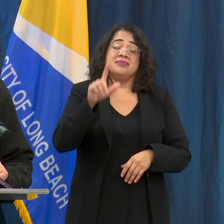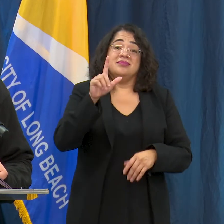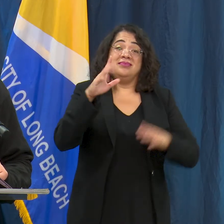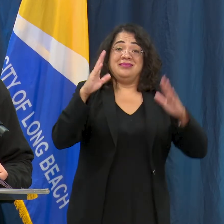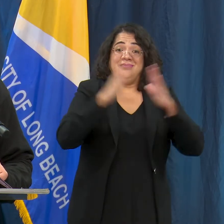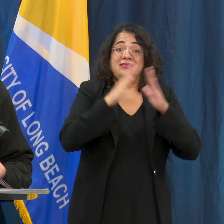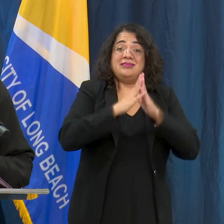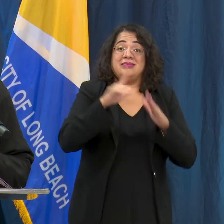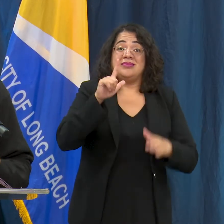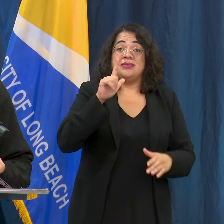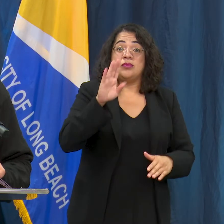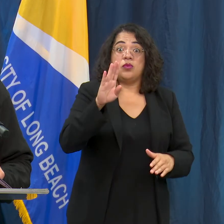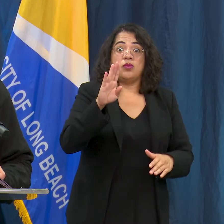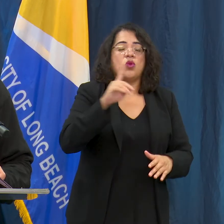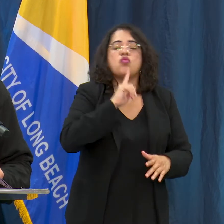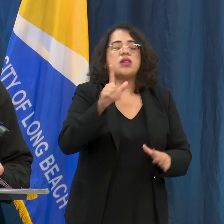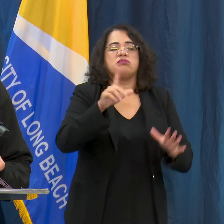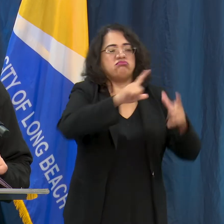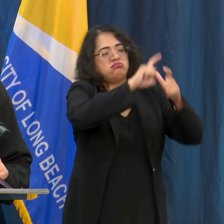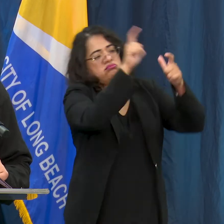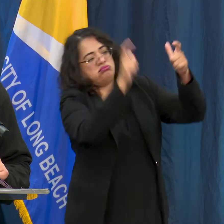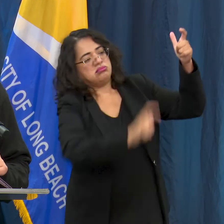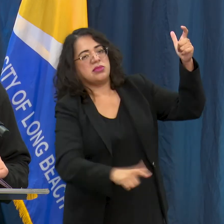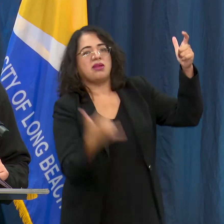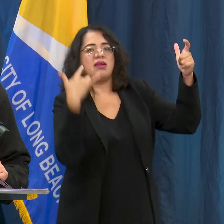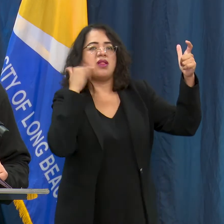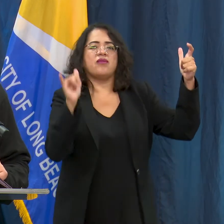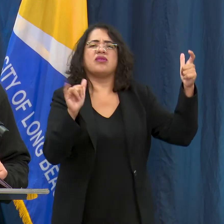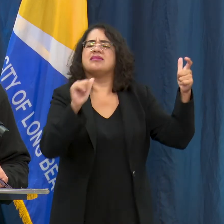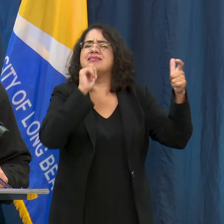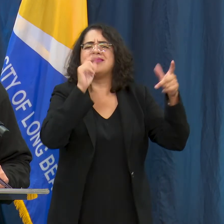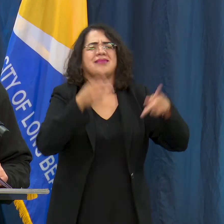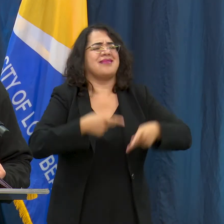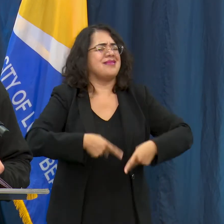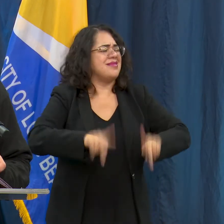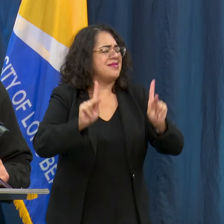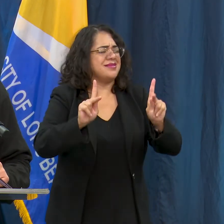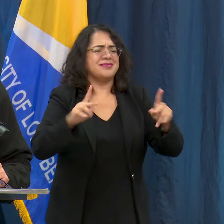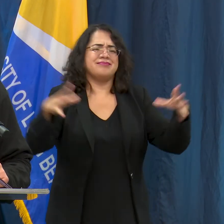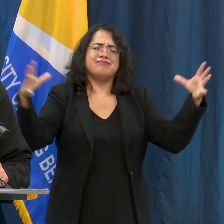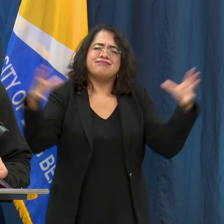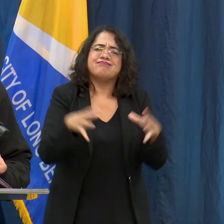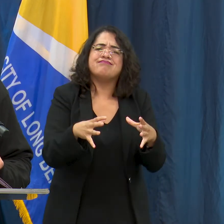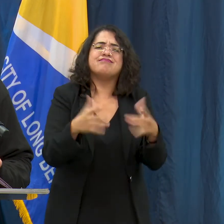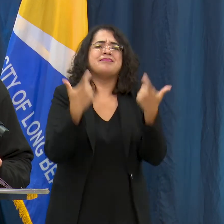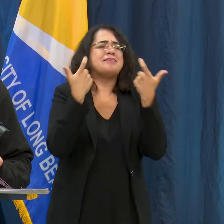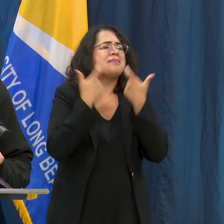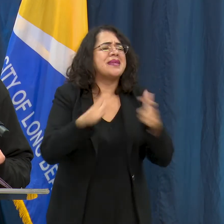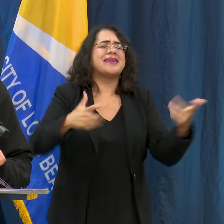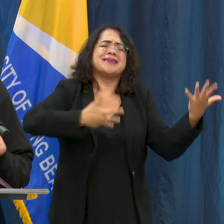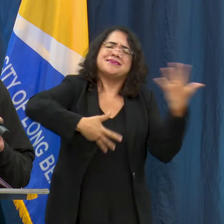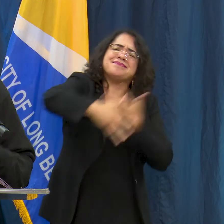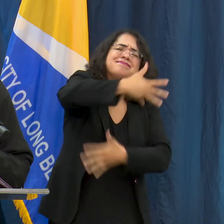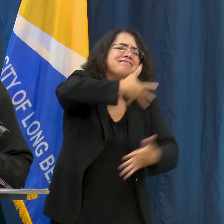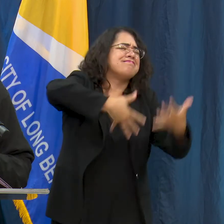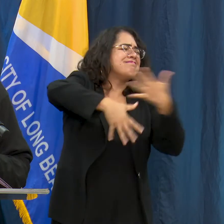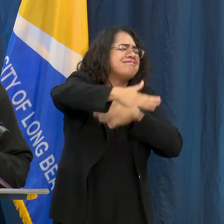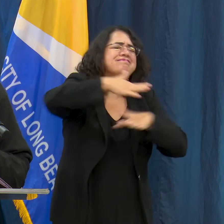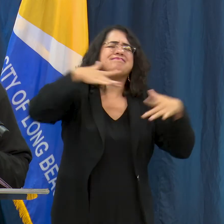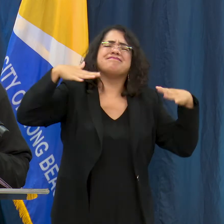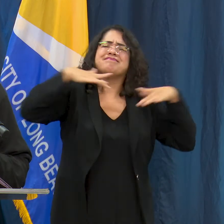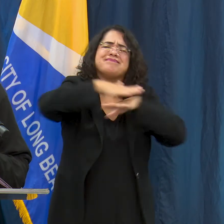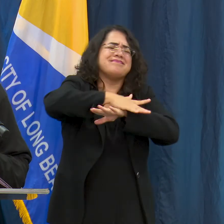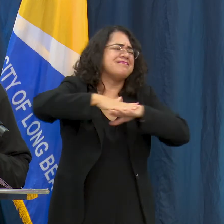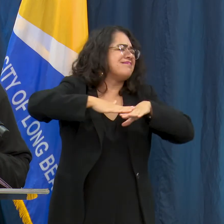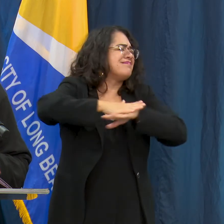Beach, en todo el estado de California, no se permiten reuniones grandes, eventos y reuniones